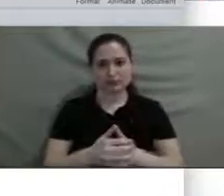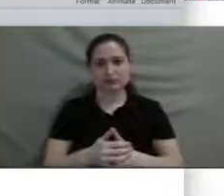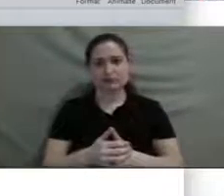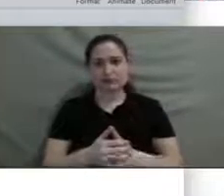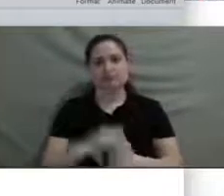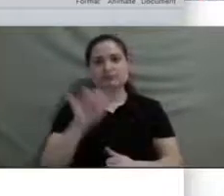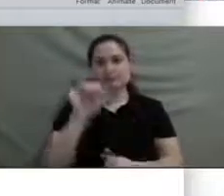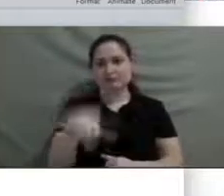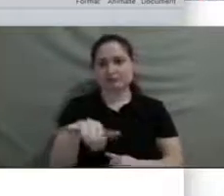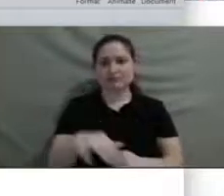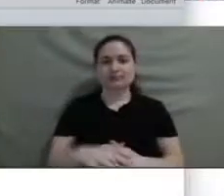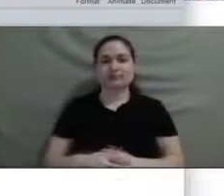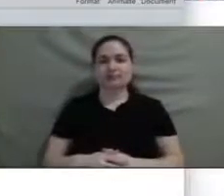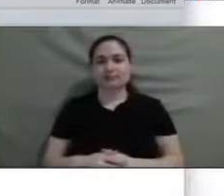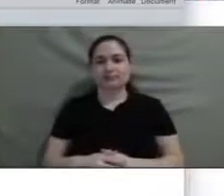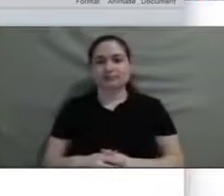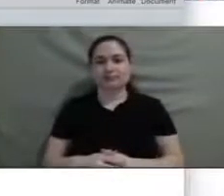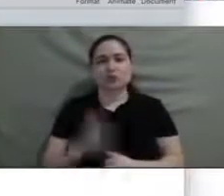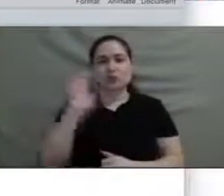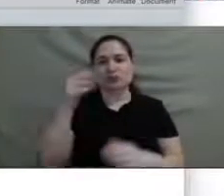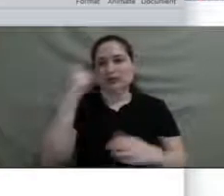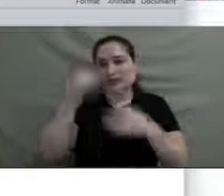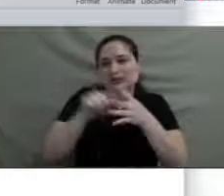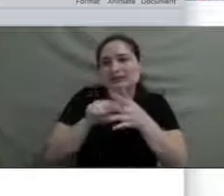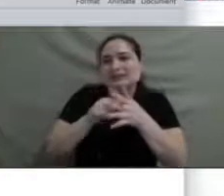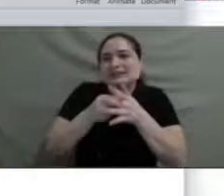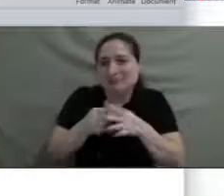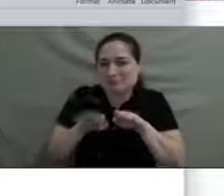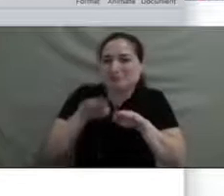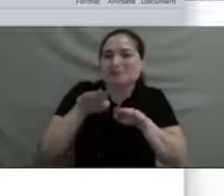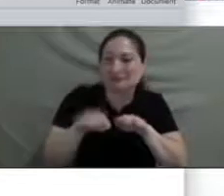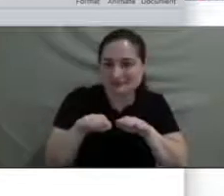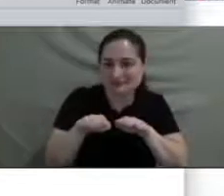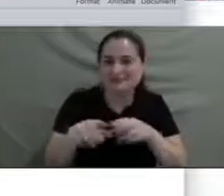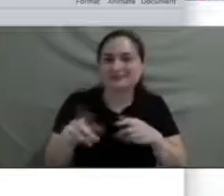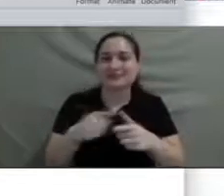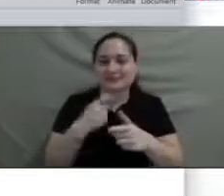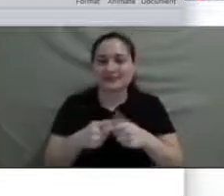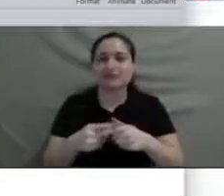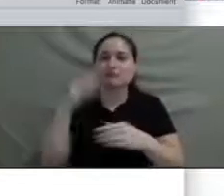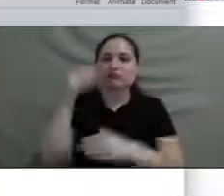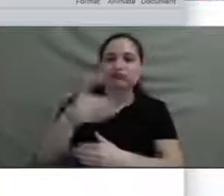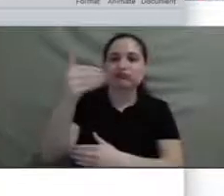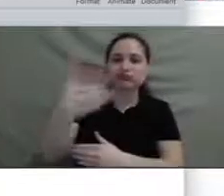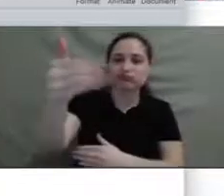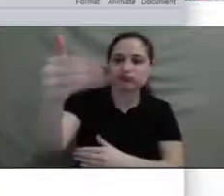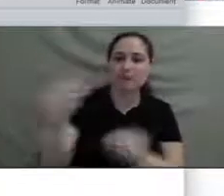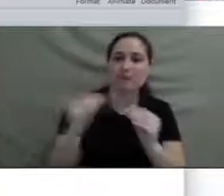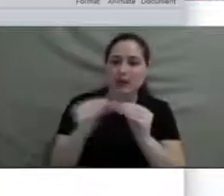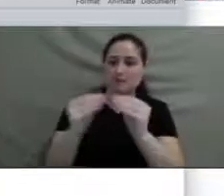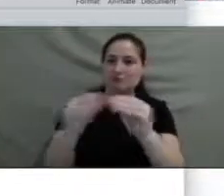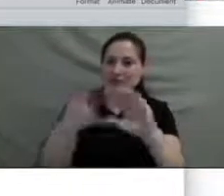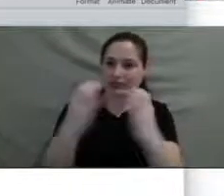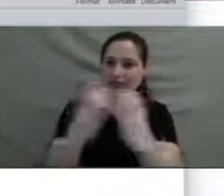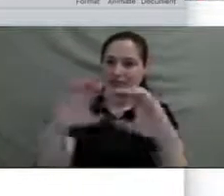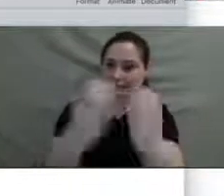como un inicio. Y ya luego entonces estaríamos hablándole de los cursos que vamos a tener de manera